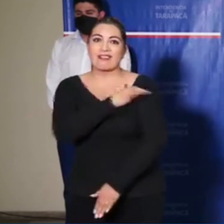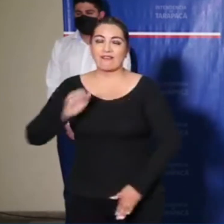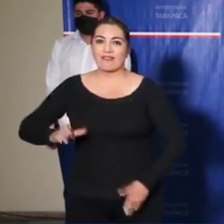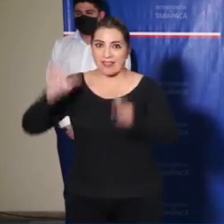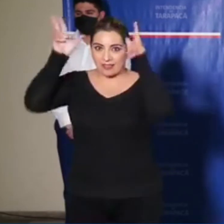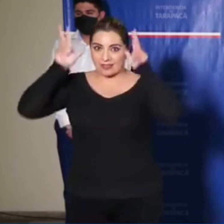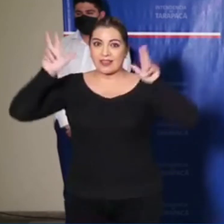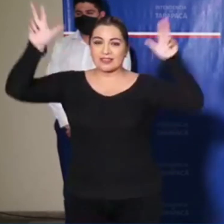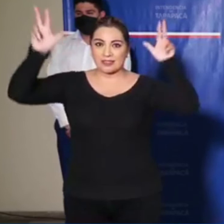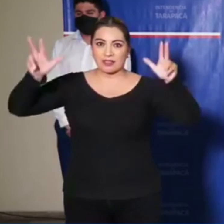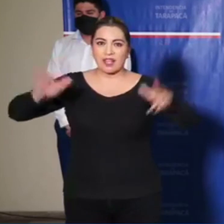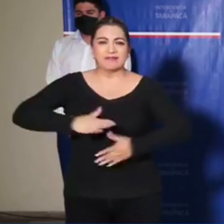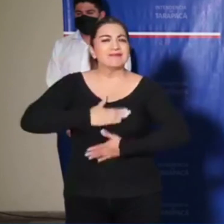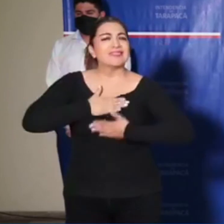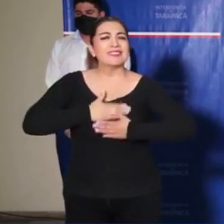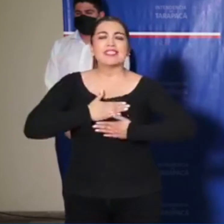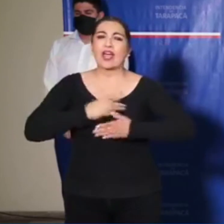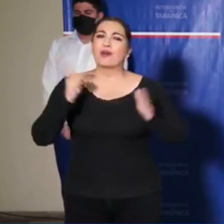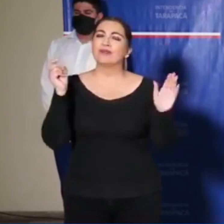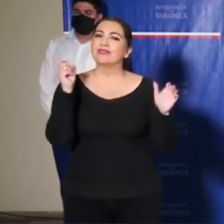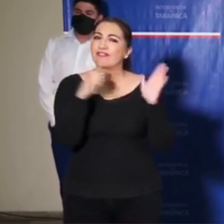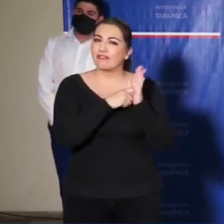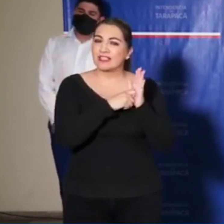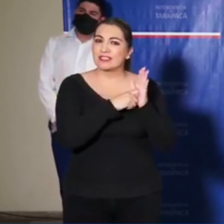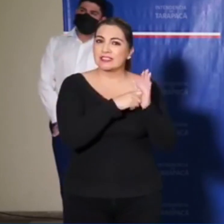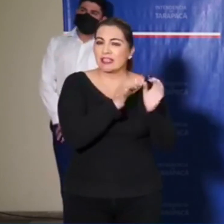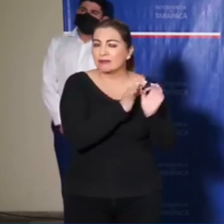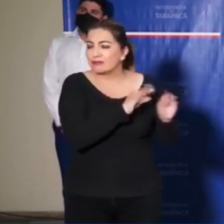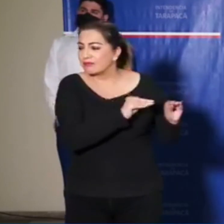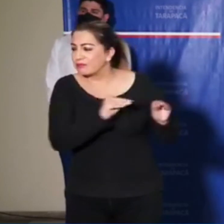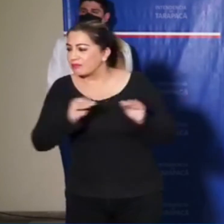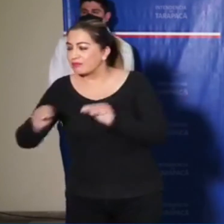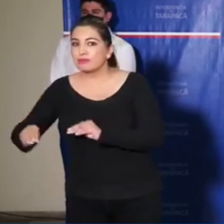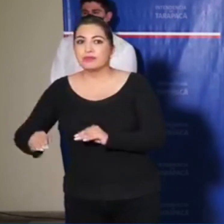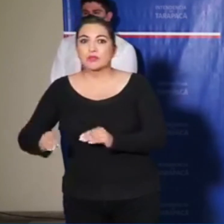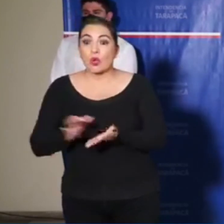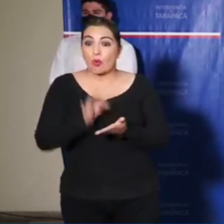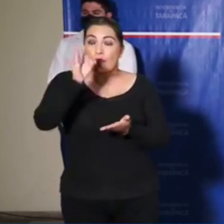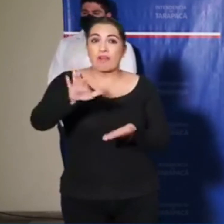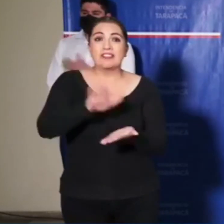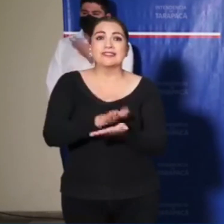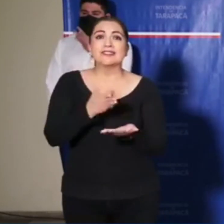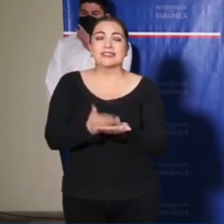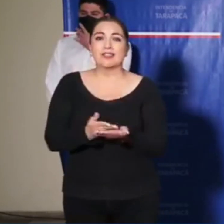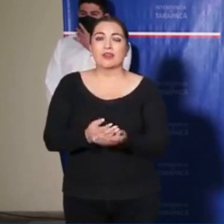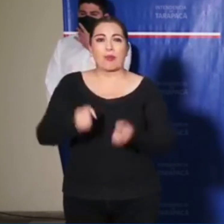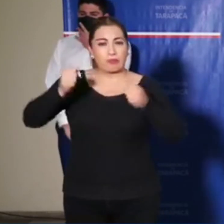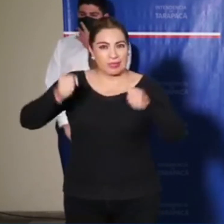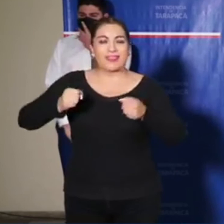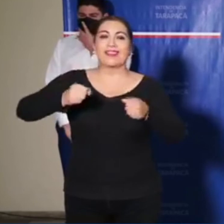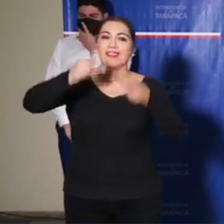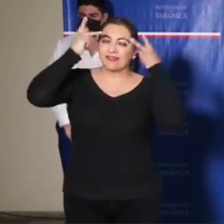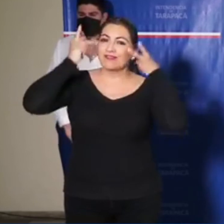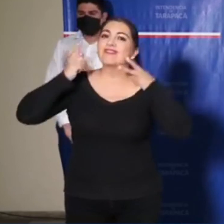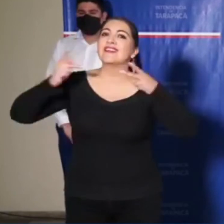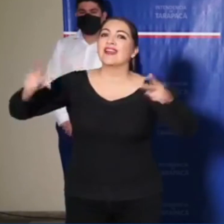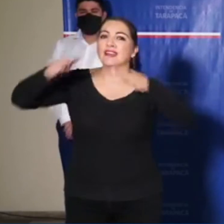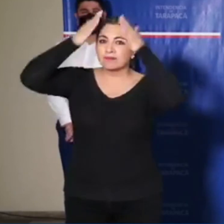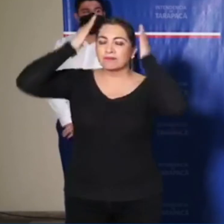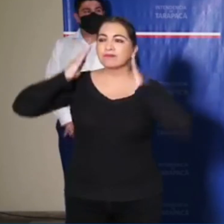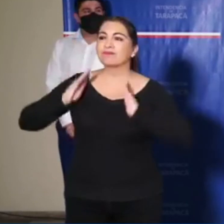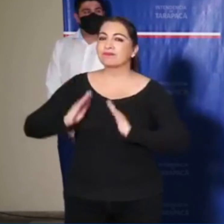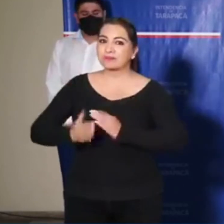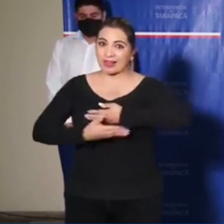Tirana, deseando el momento en que, como pueblo sanado, podamos ir hasta el santuario a dar gracias por